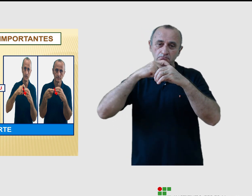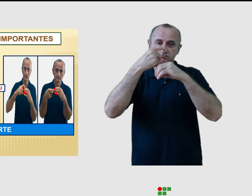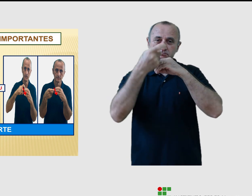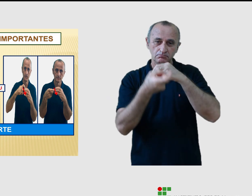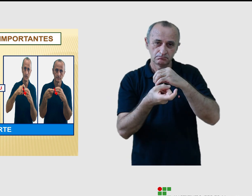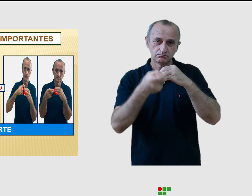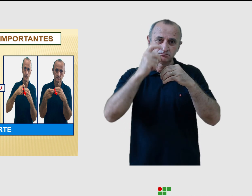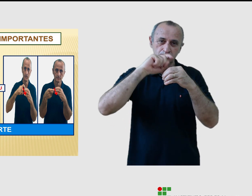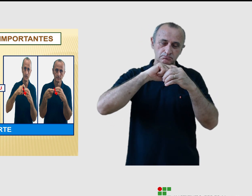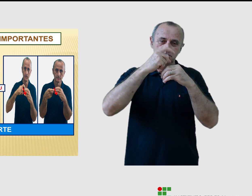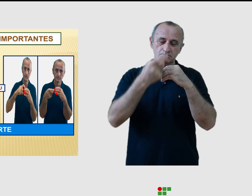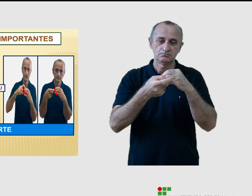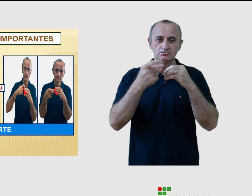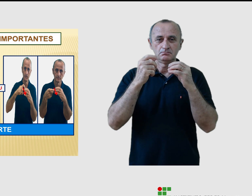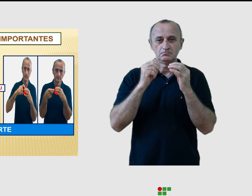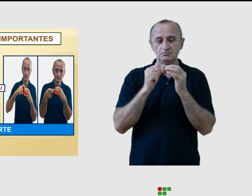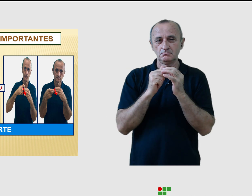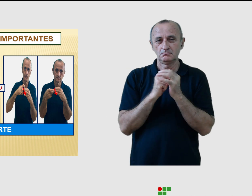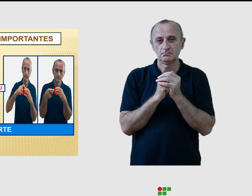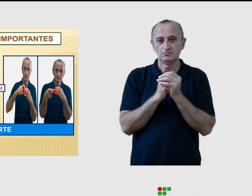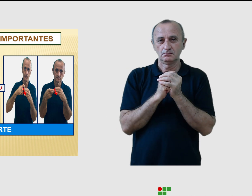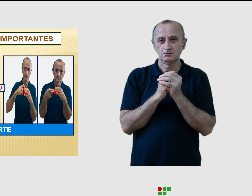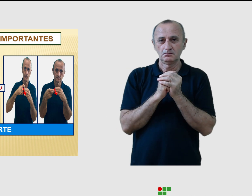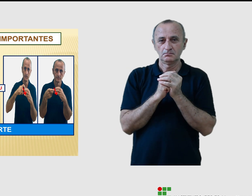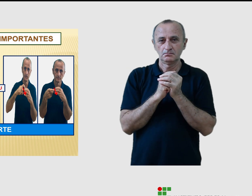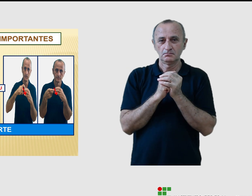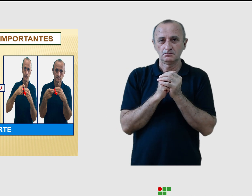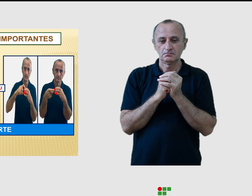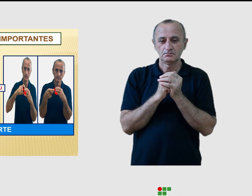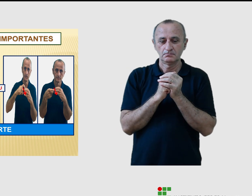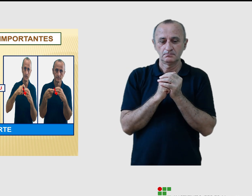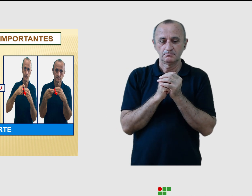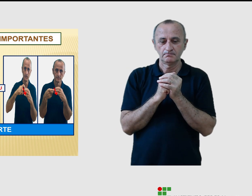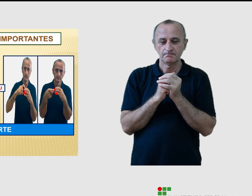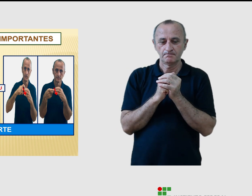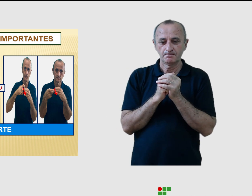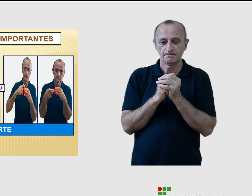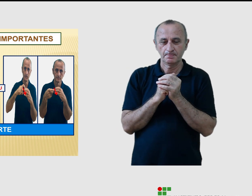Transporte ou transporte.